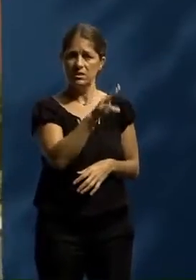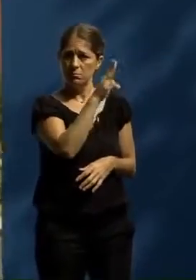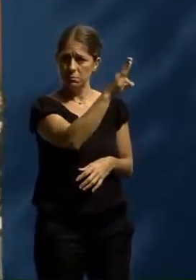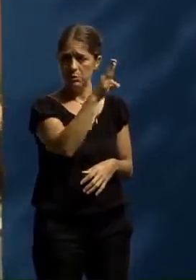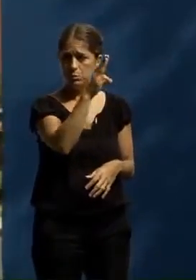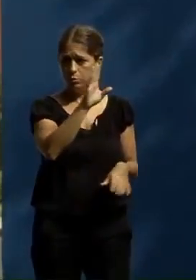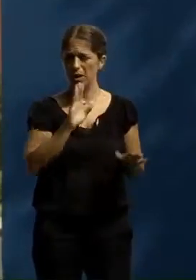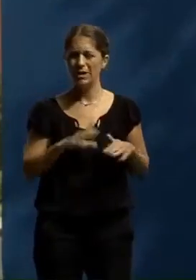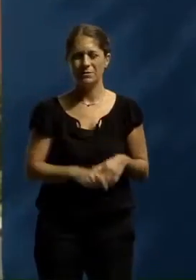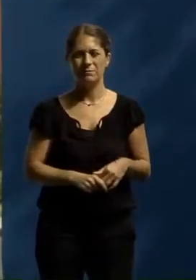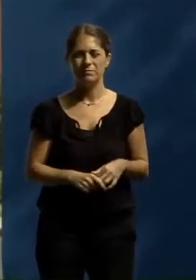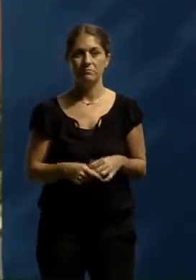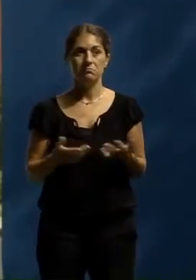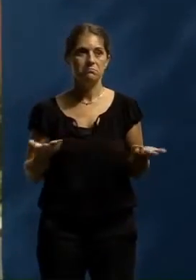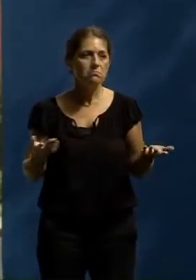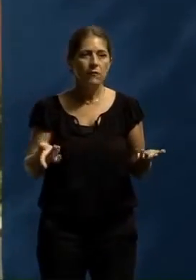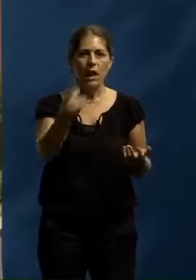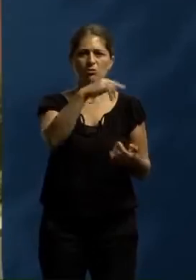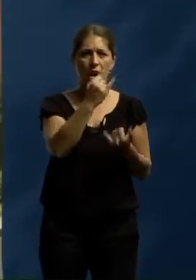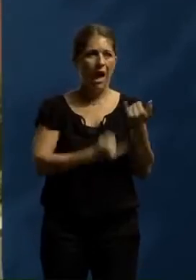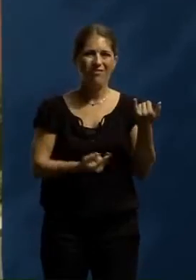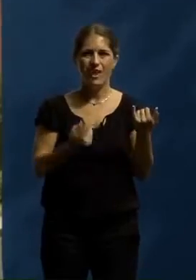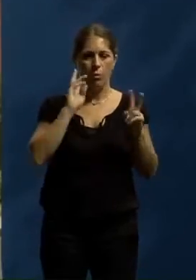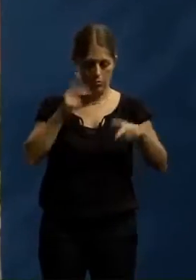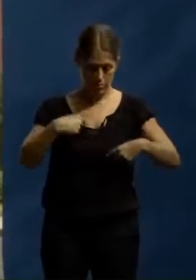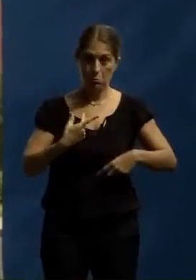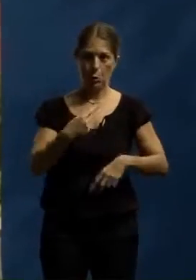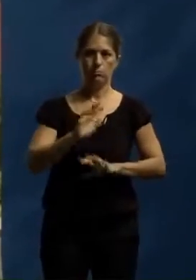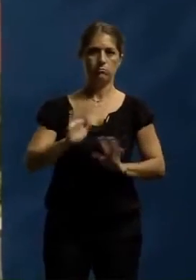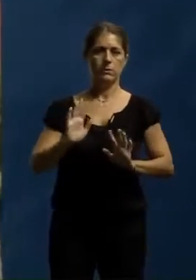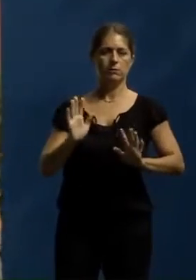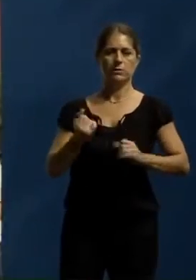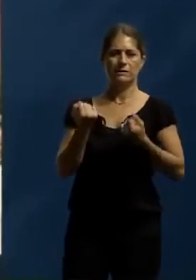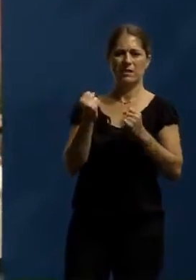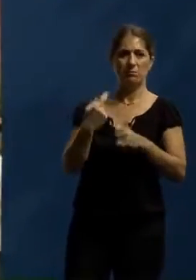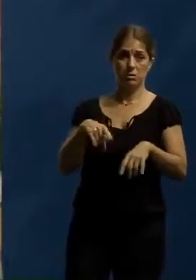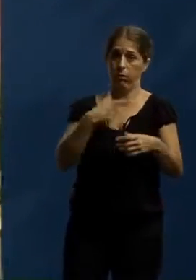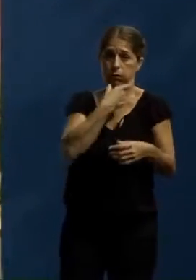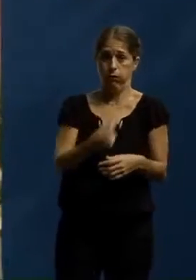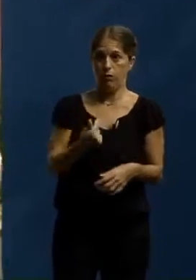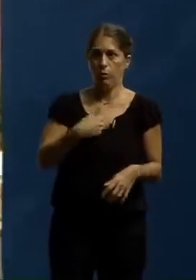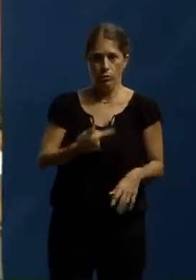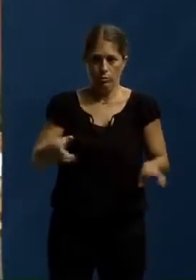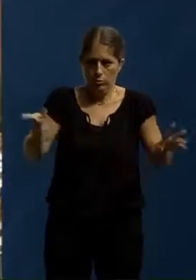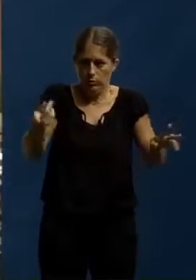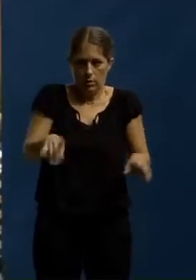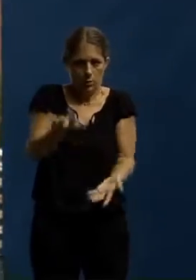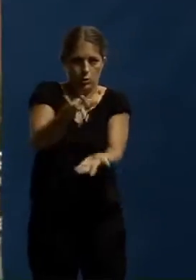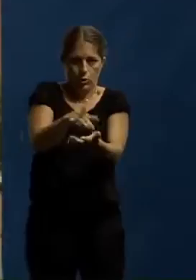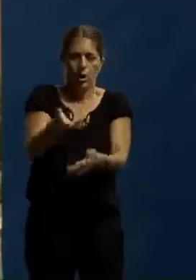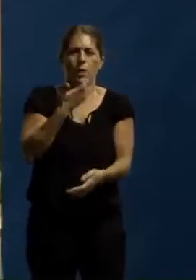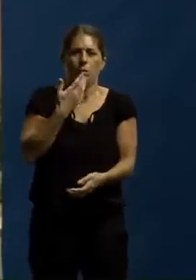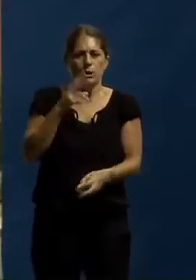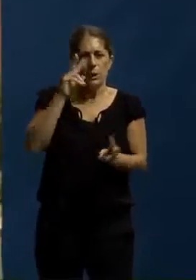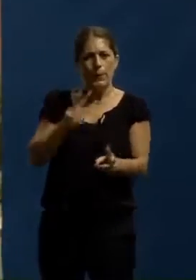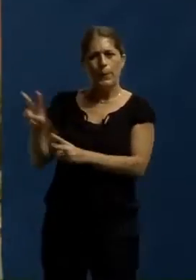popular, que por renegar, renega hasta de si mesmo. Pero é fácil que reneguen de si mesmos, eu tamén o faría. Se vos fixades